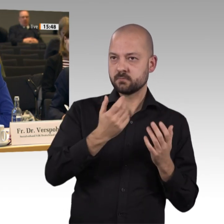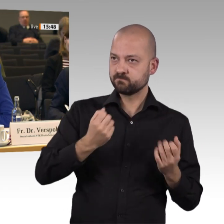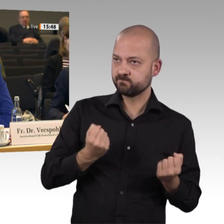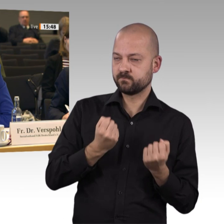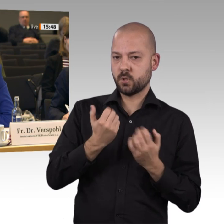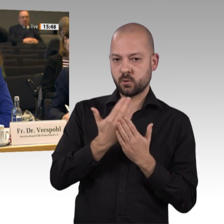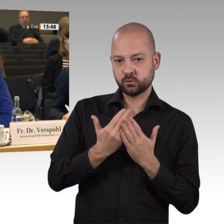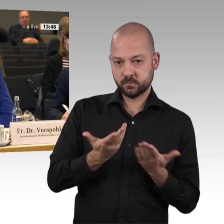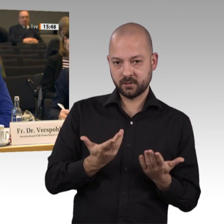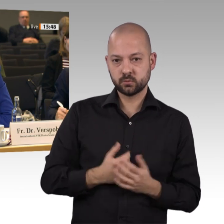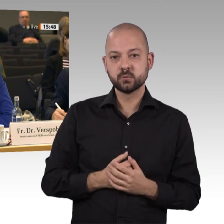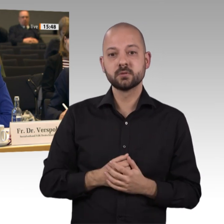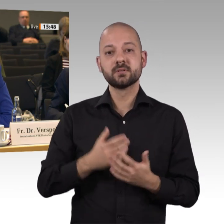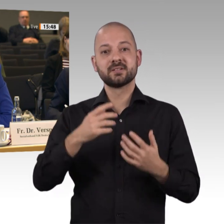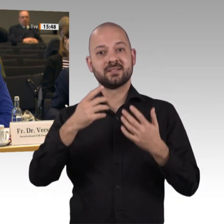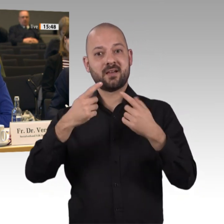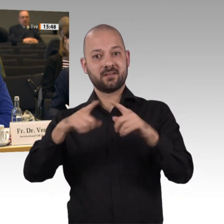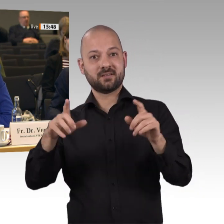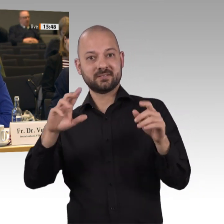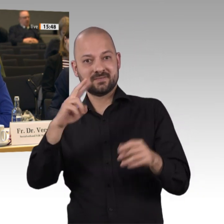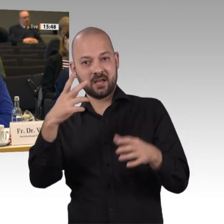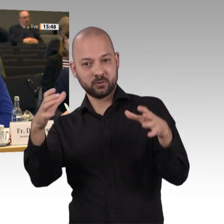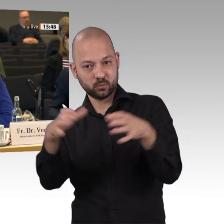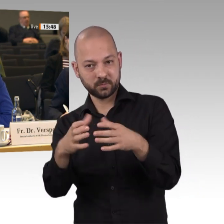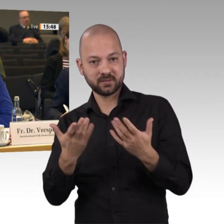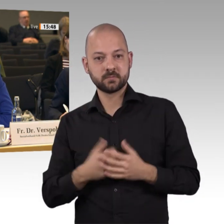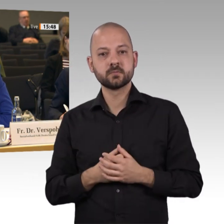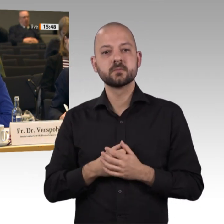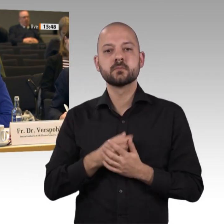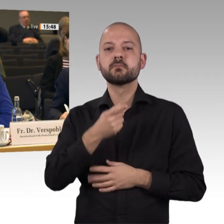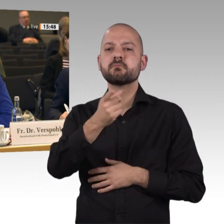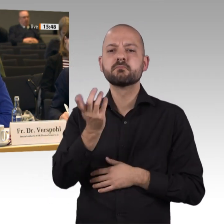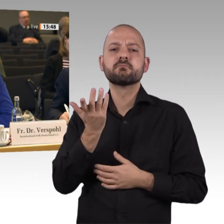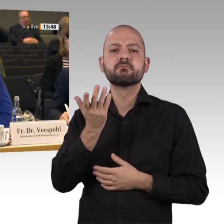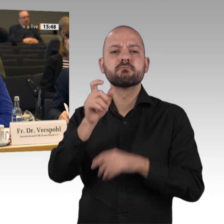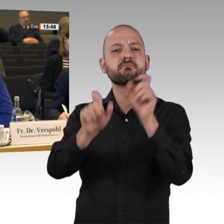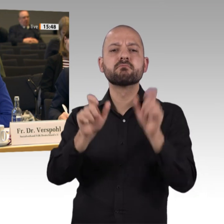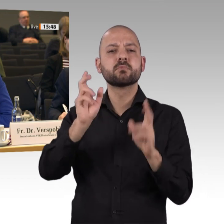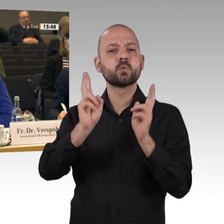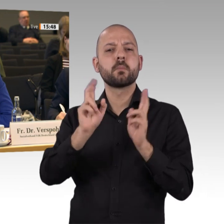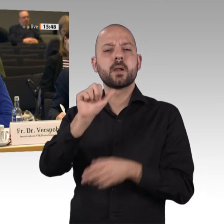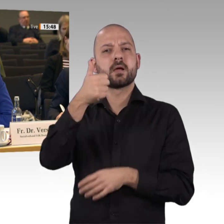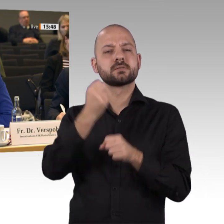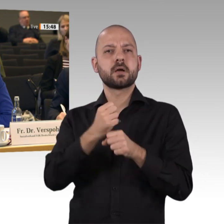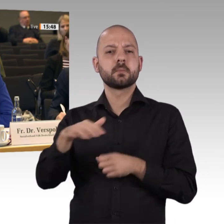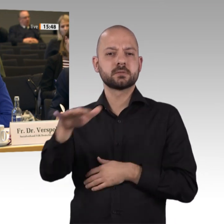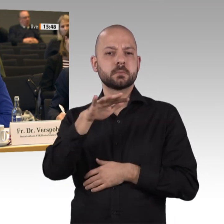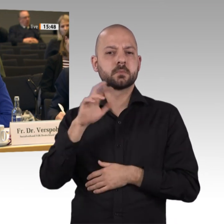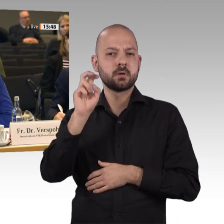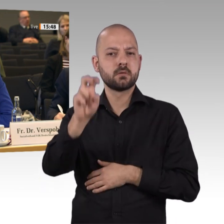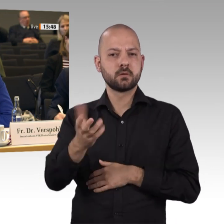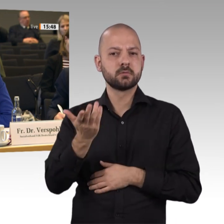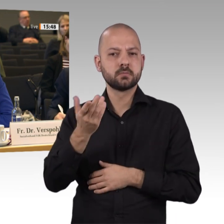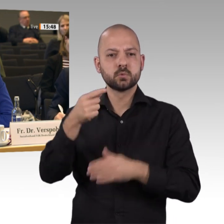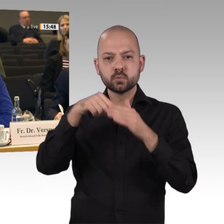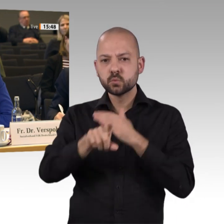Möglichkeit gegeben werden, durch eine neue, andere Ausbildung, eine neue Erstausbildung wieder Fuß am allgemeinen Arbeitsmarkt zu fassen. Also die ihre bisherige Tätigkeit